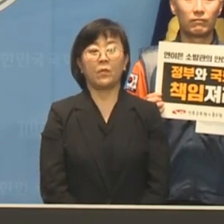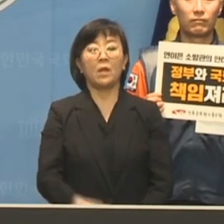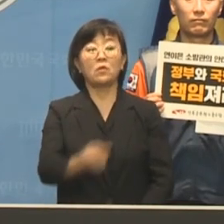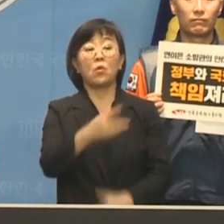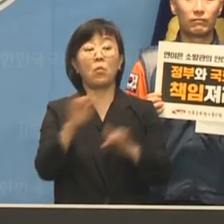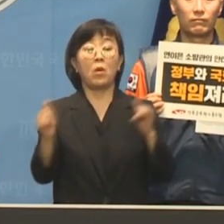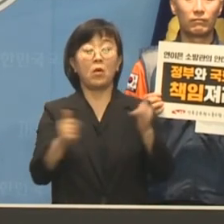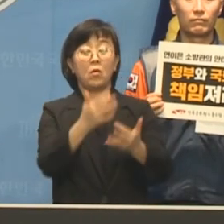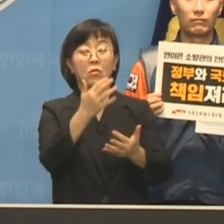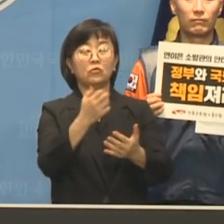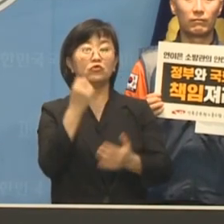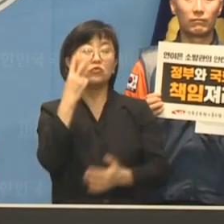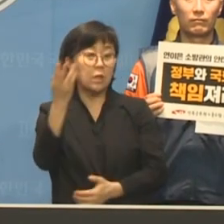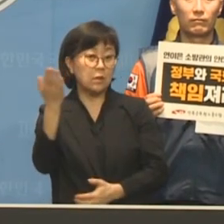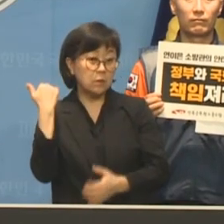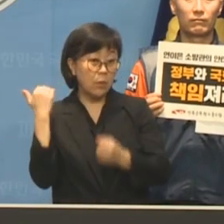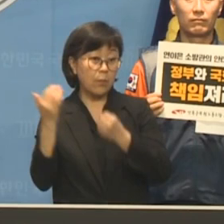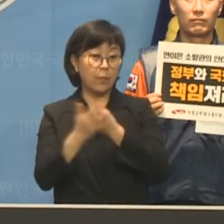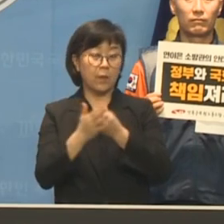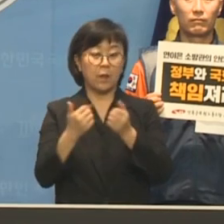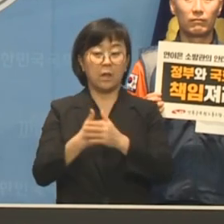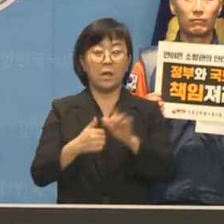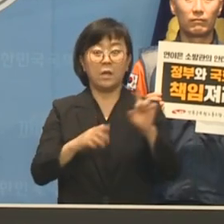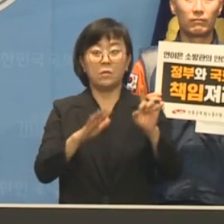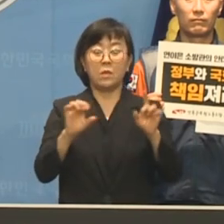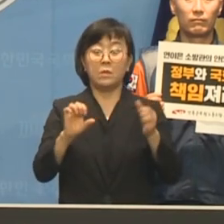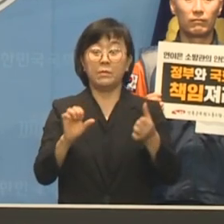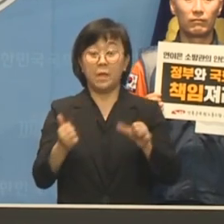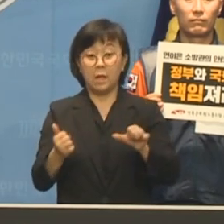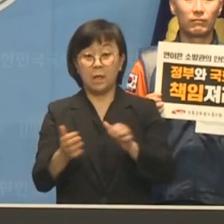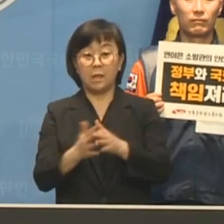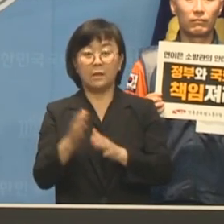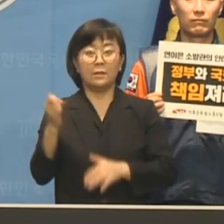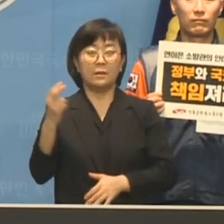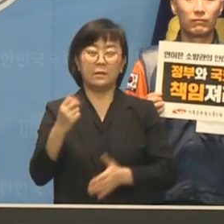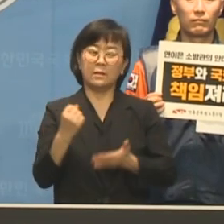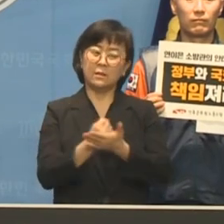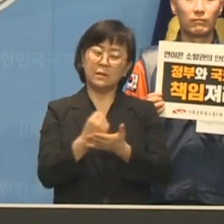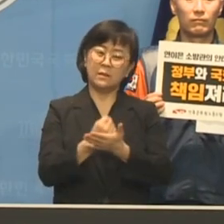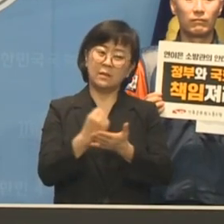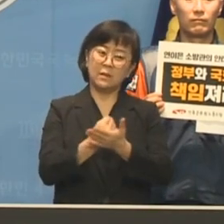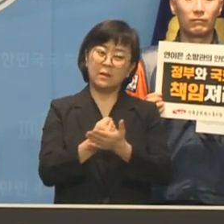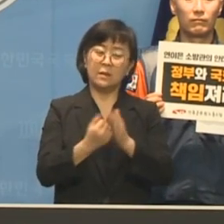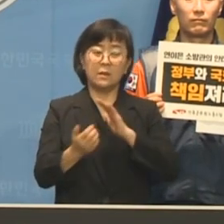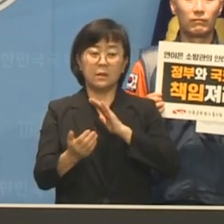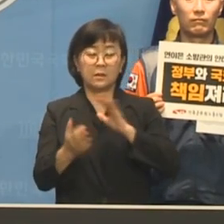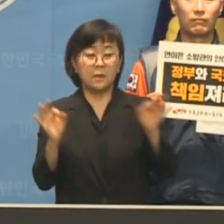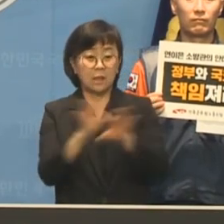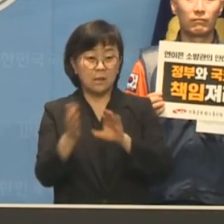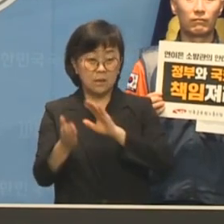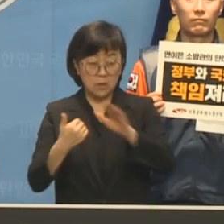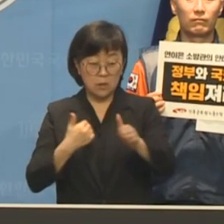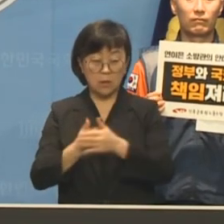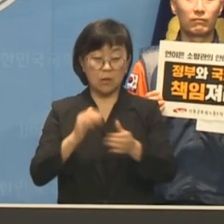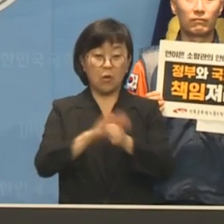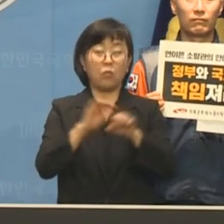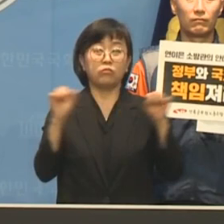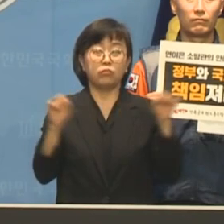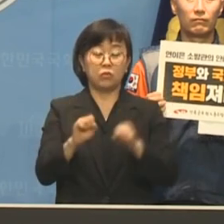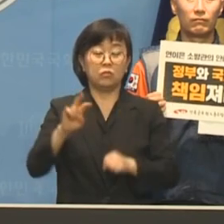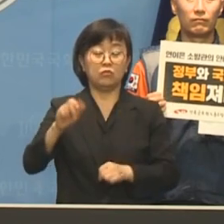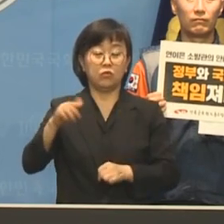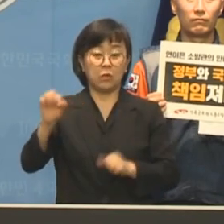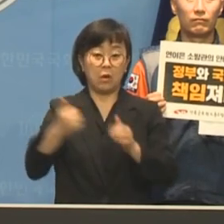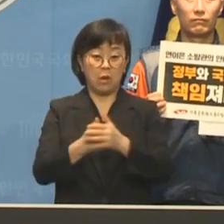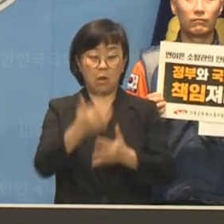소방관들은 불과 2달 전 제주에서 한 소방관을 떠나보내고 쓰라린 가슴을 달리기도 전에 경북 문경 화재로